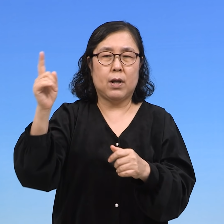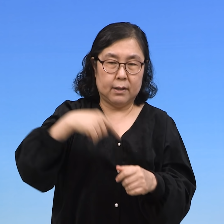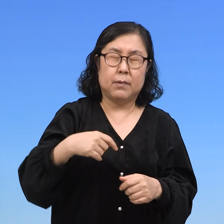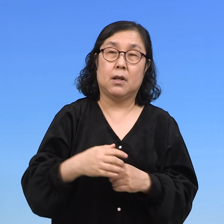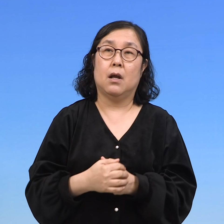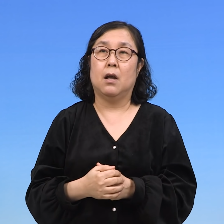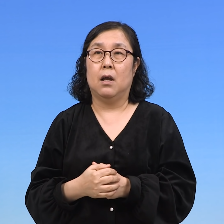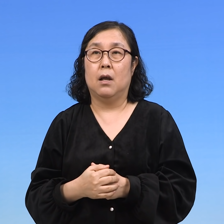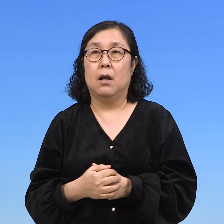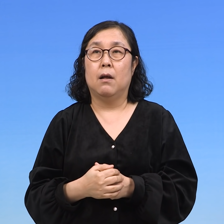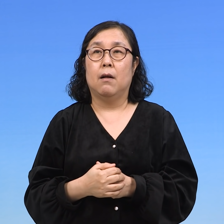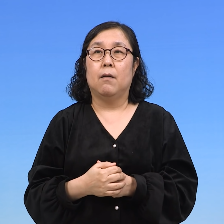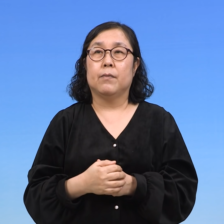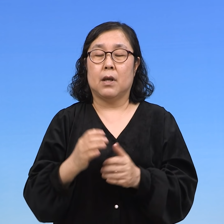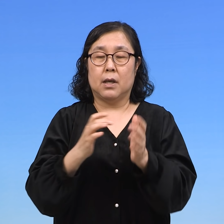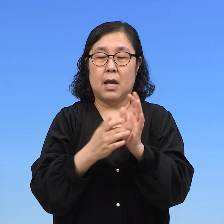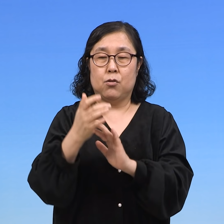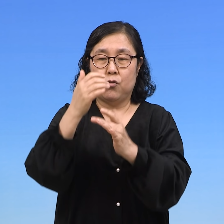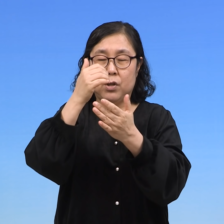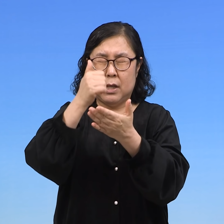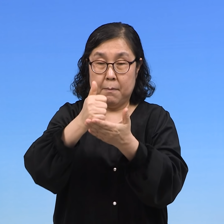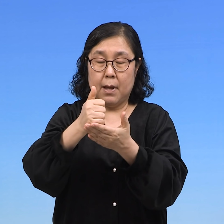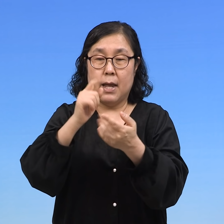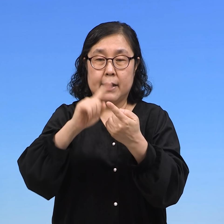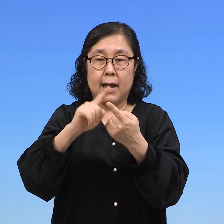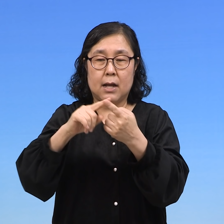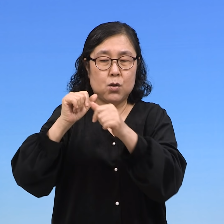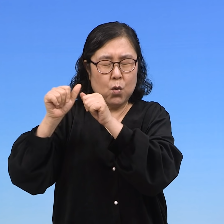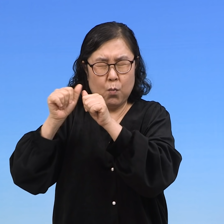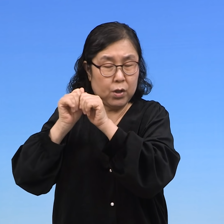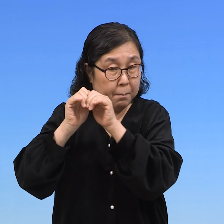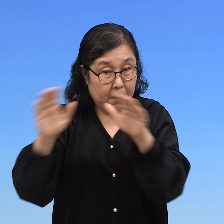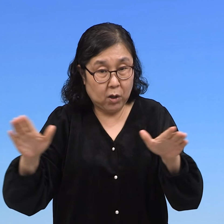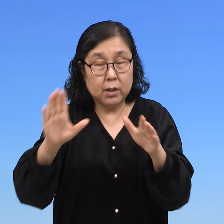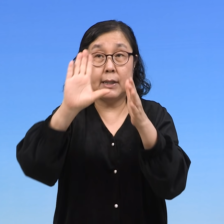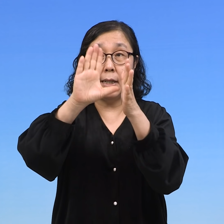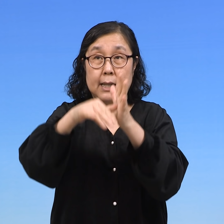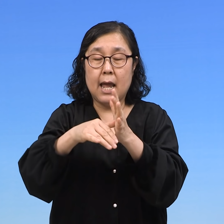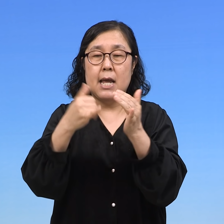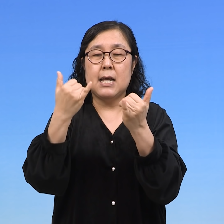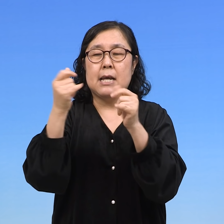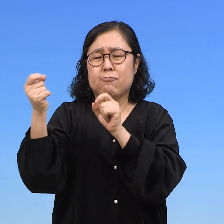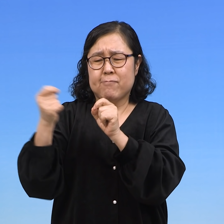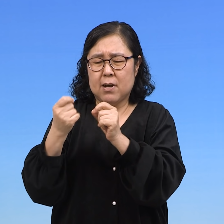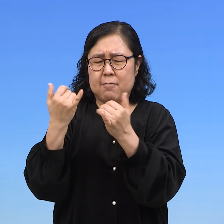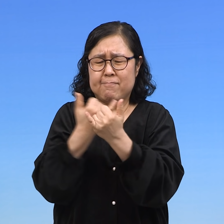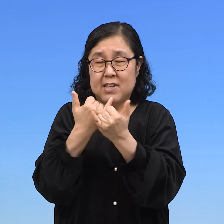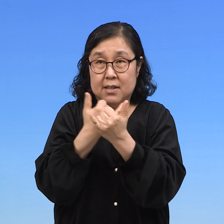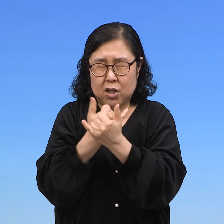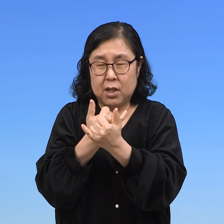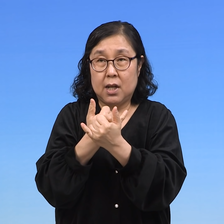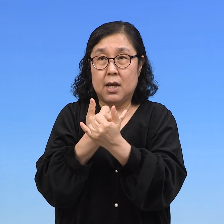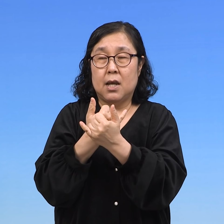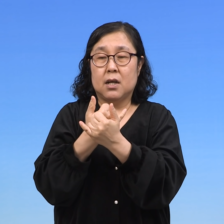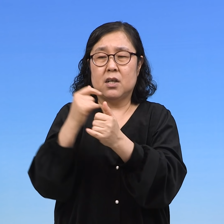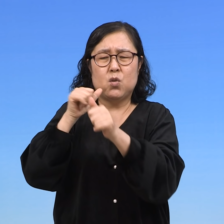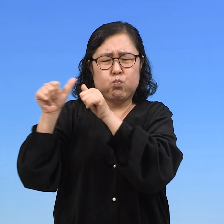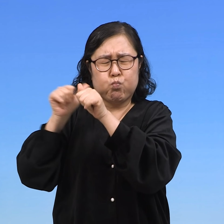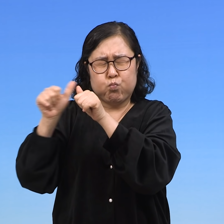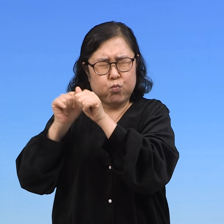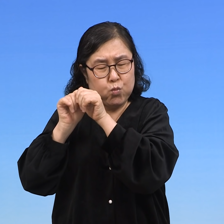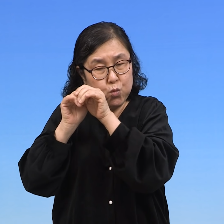예수님에 대한 모함의 말들이 막 퍼져나가는데 아니 가장 가까운 그 친족들이 그 말을 믿고